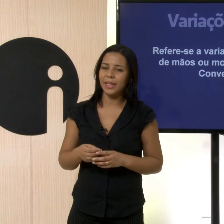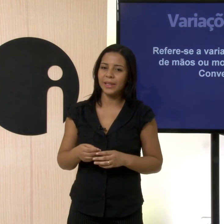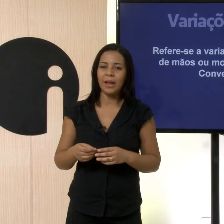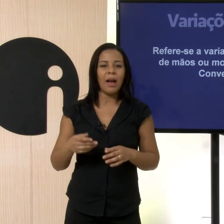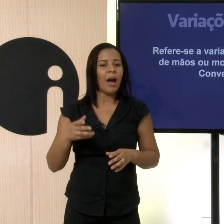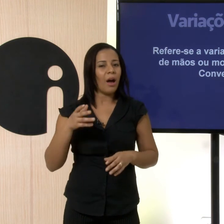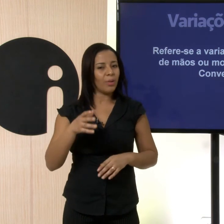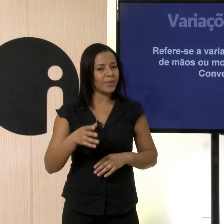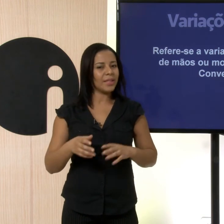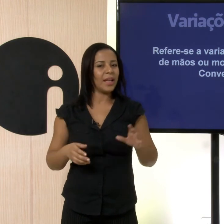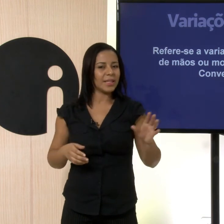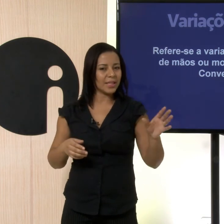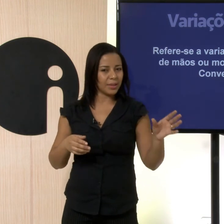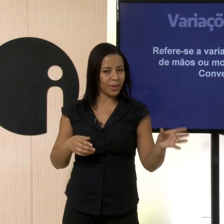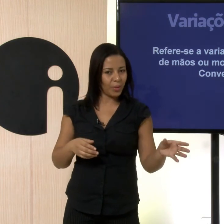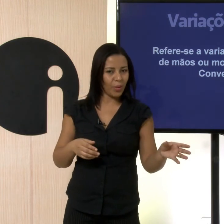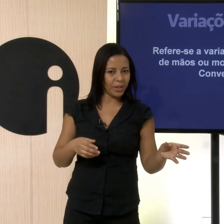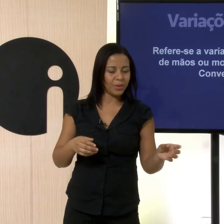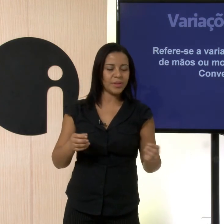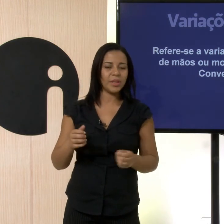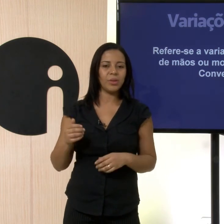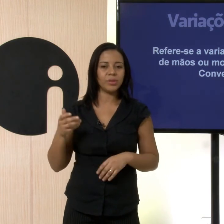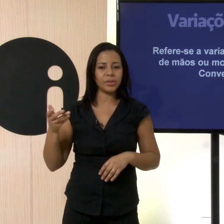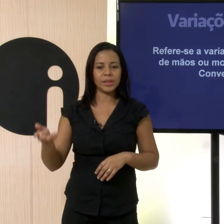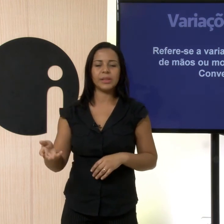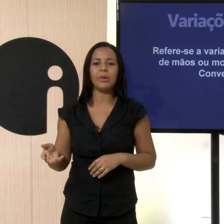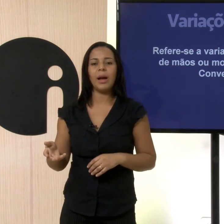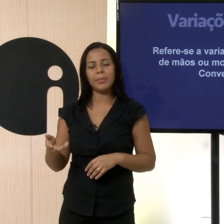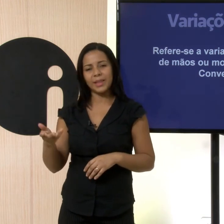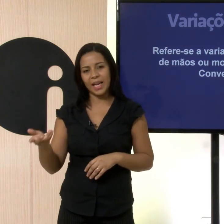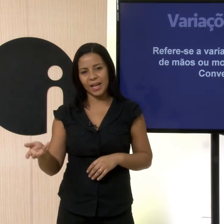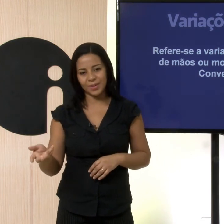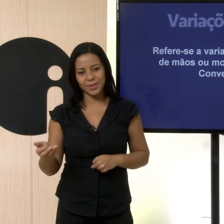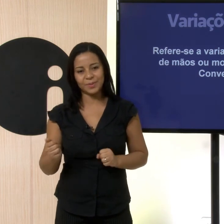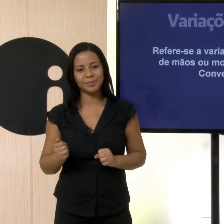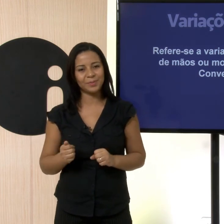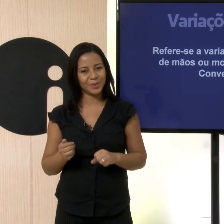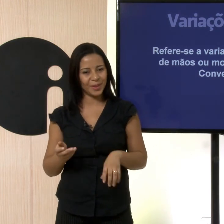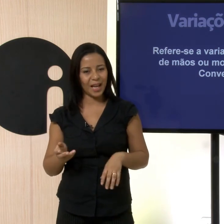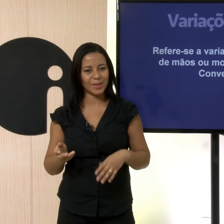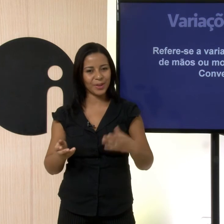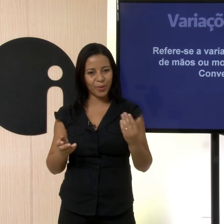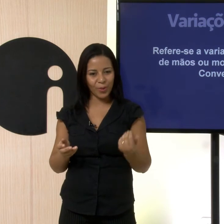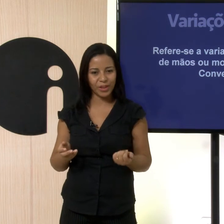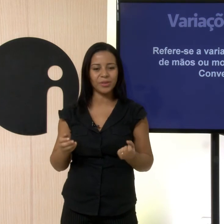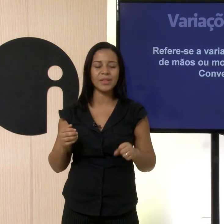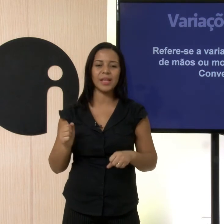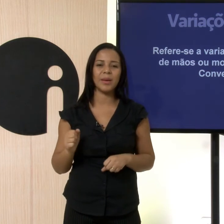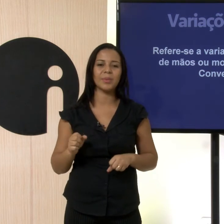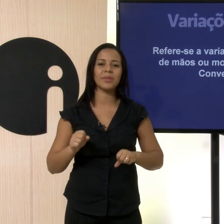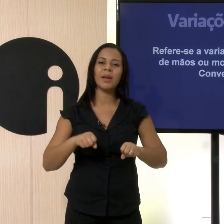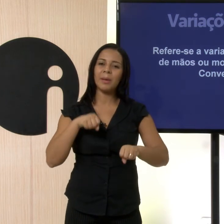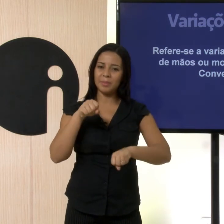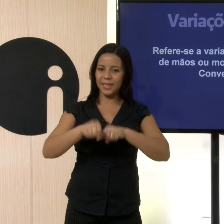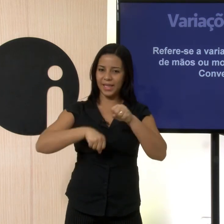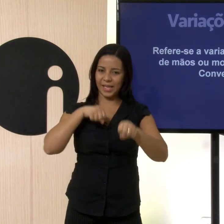aprender alguns sinais que são icônicos e outros que são arbitrários. No caso, icônicos temos